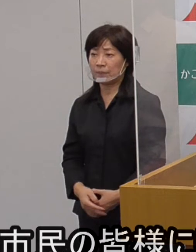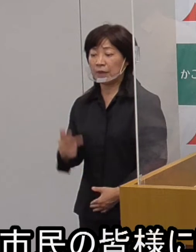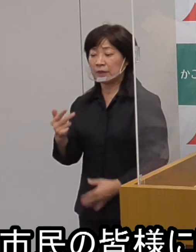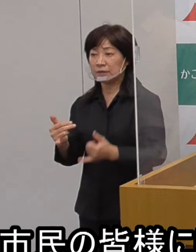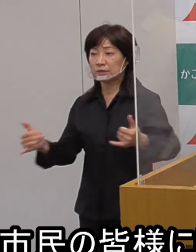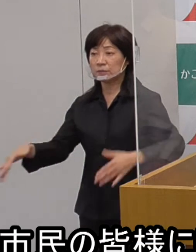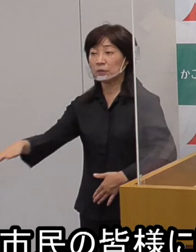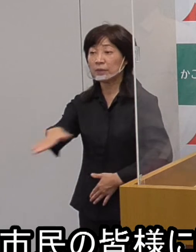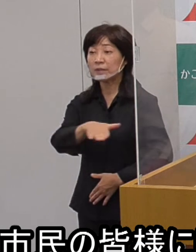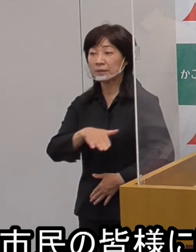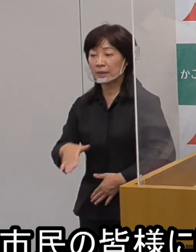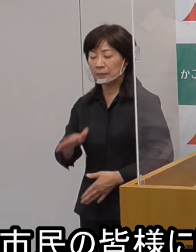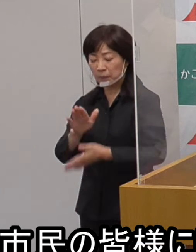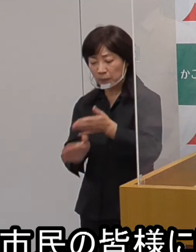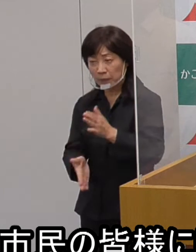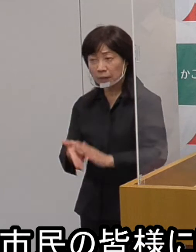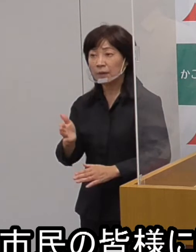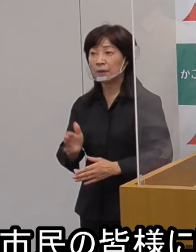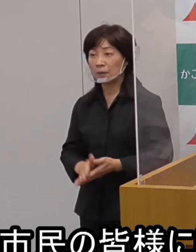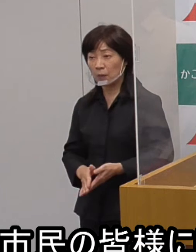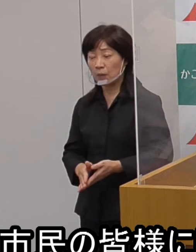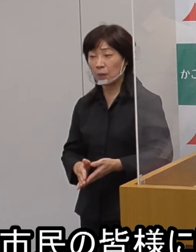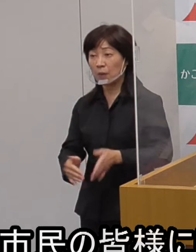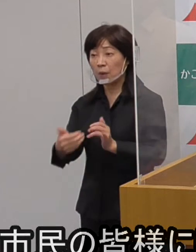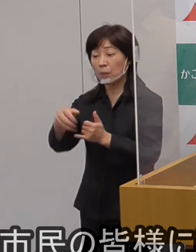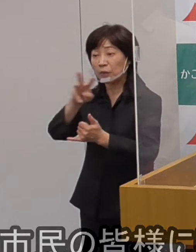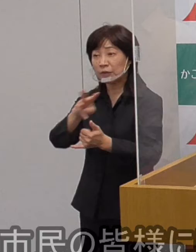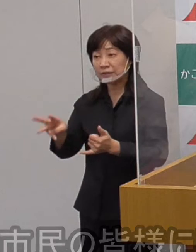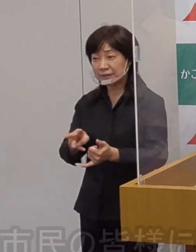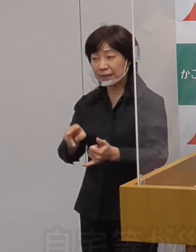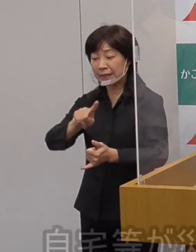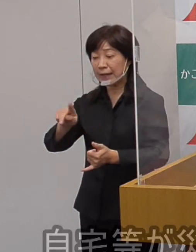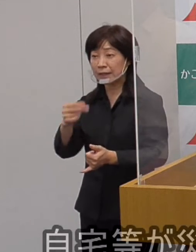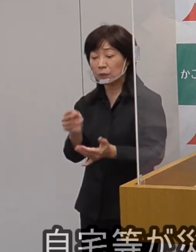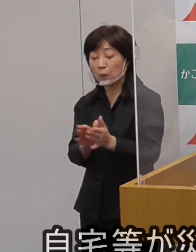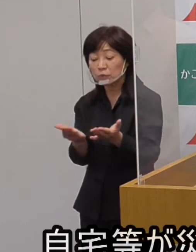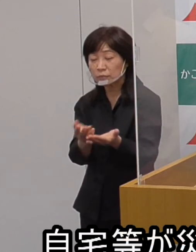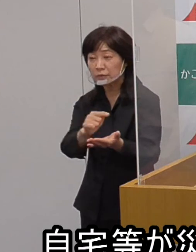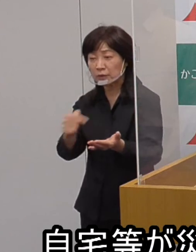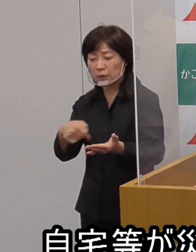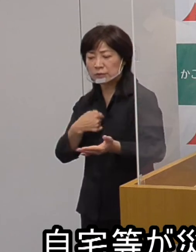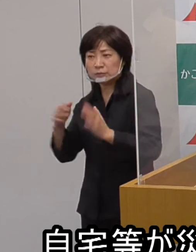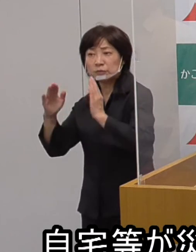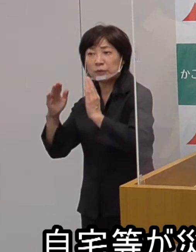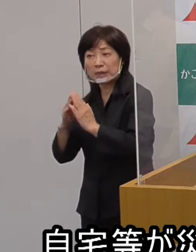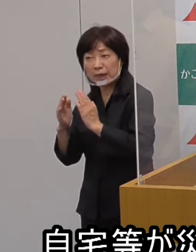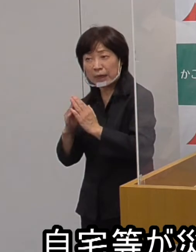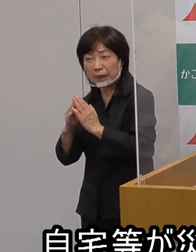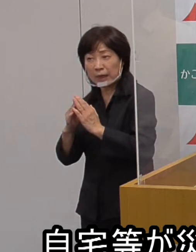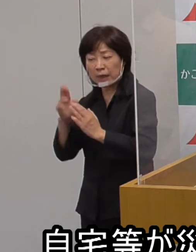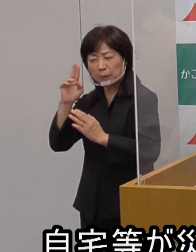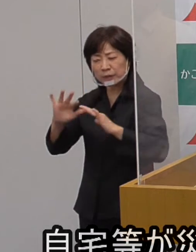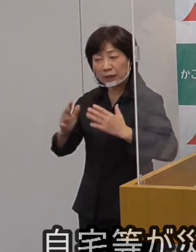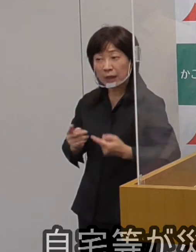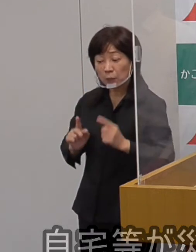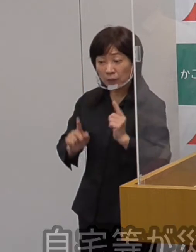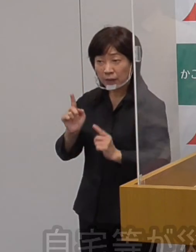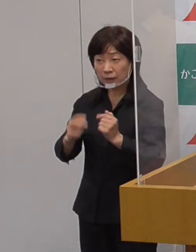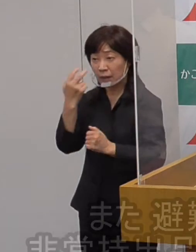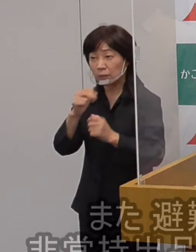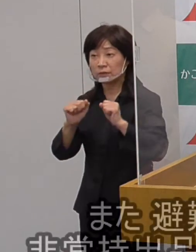市民の皆様には、今一度防災ガイドバックなどで自宅等が災害危険区域で入っていない